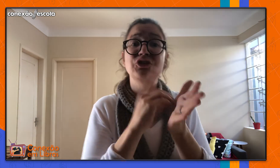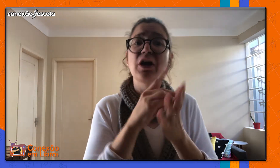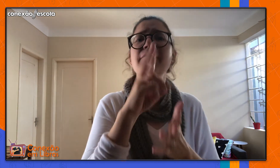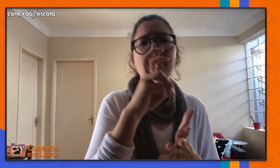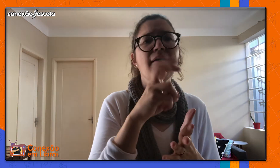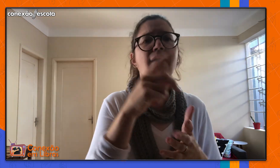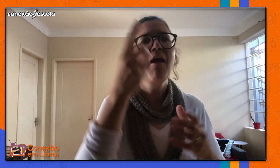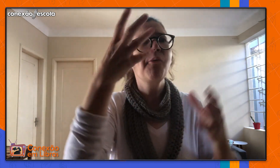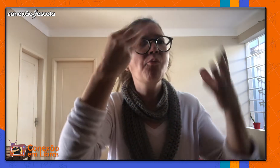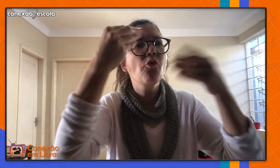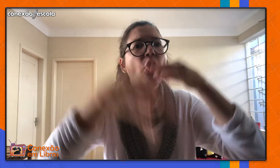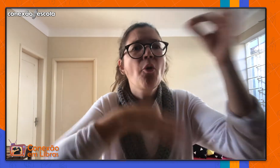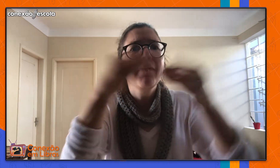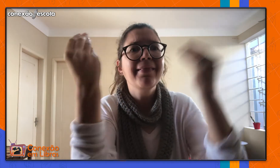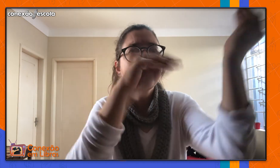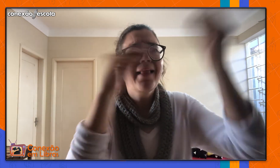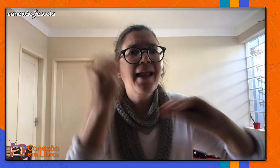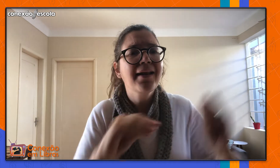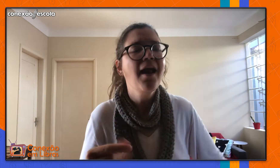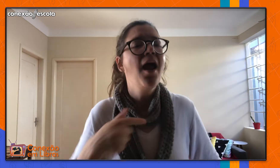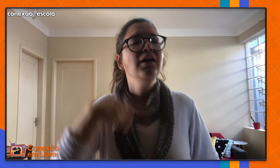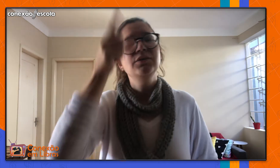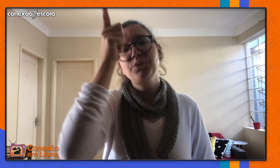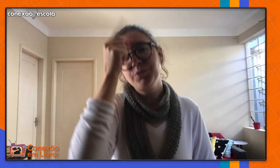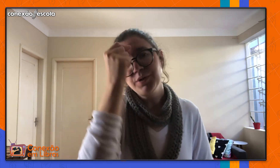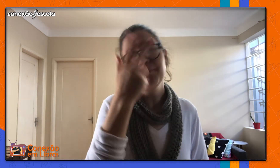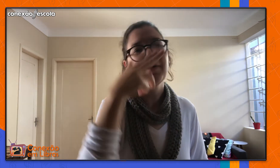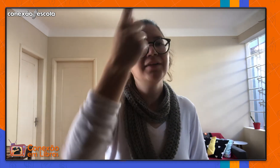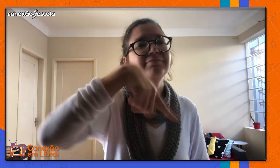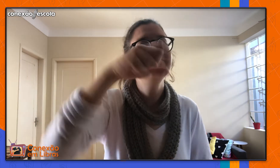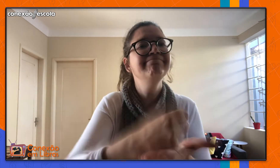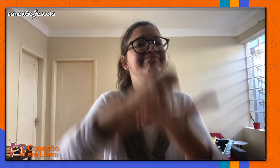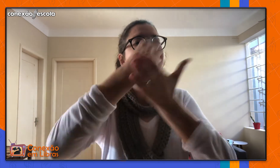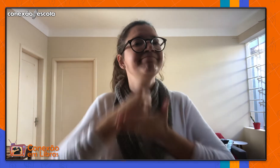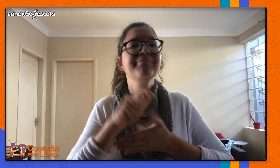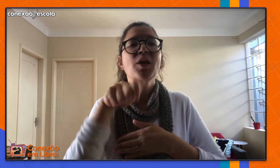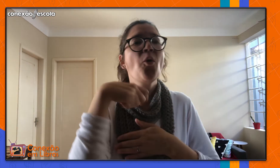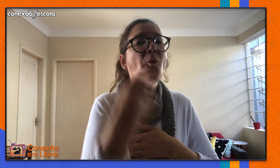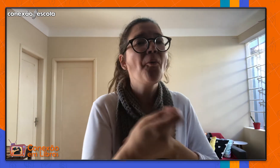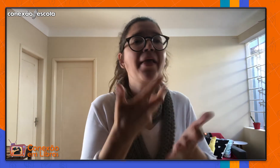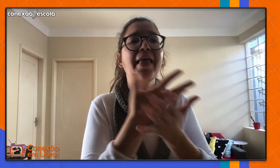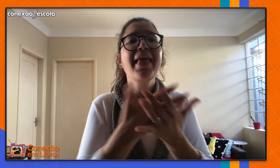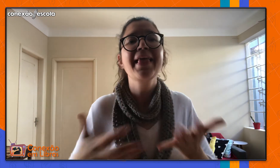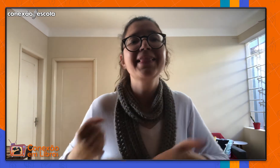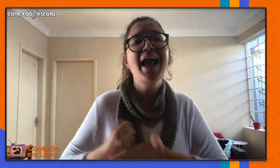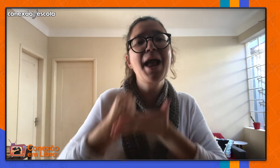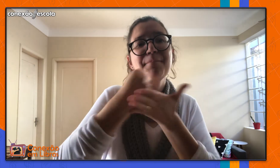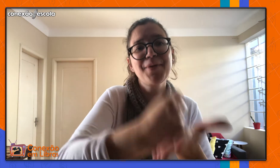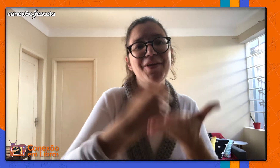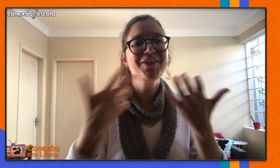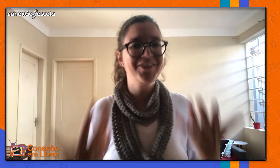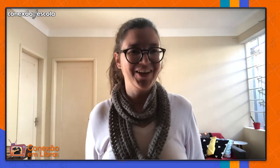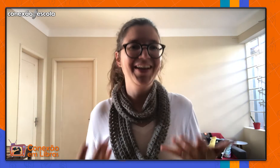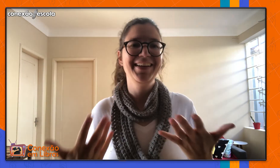angústias. Então eu vejo nos comentários, eu vejo que é algo que me apoia também. As pessoas acabam